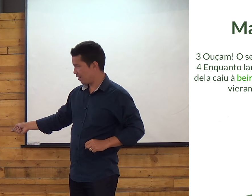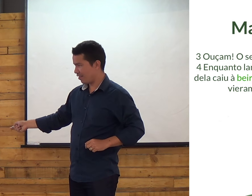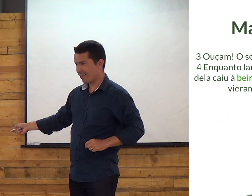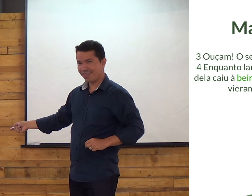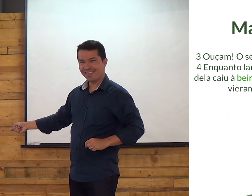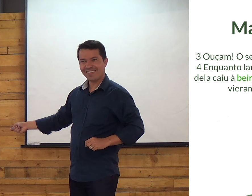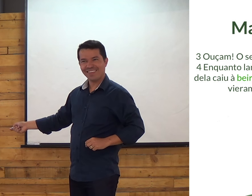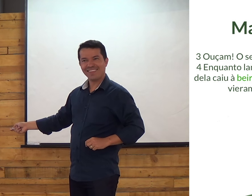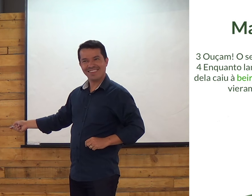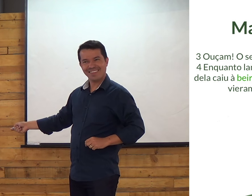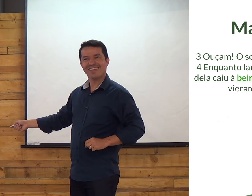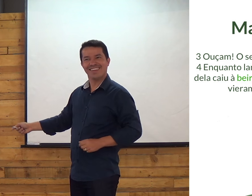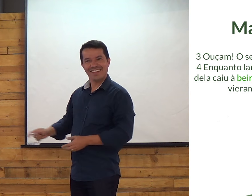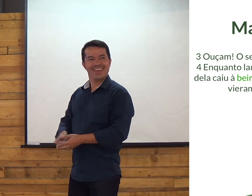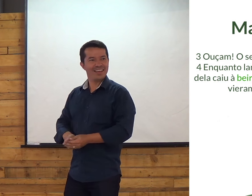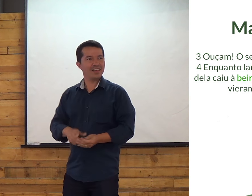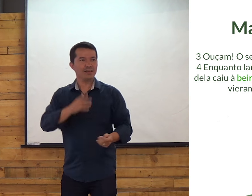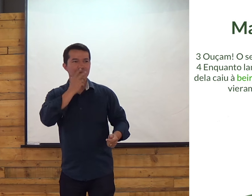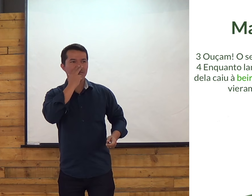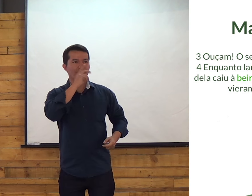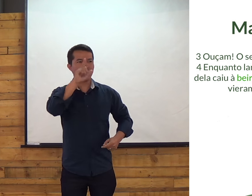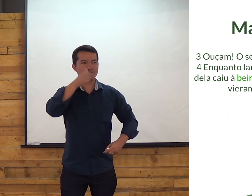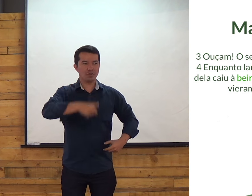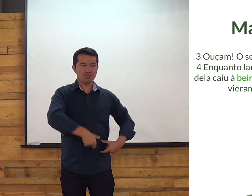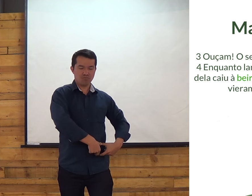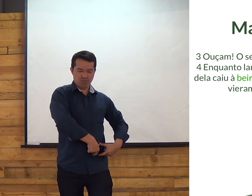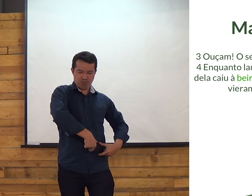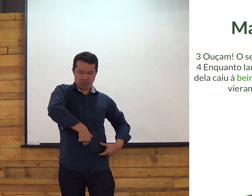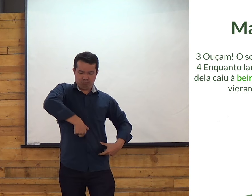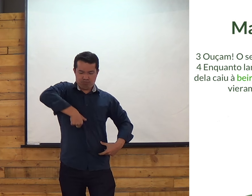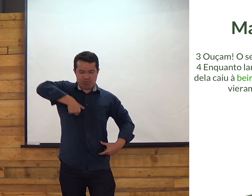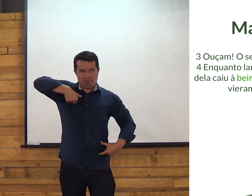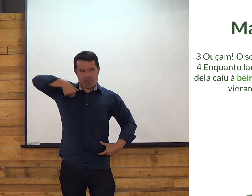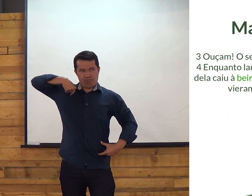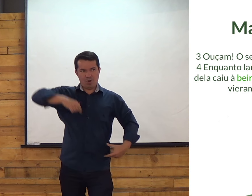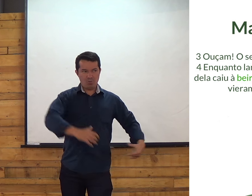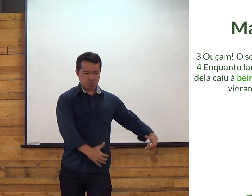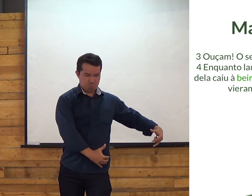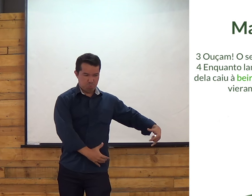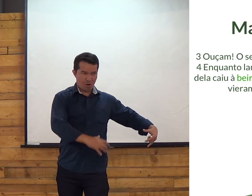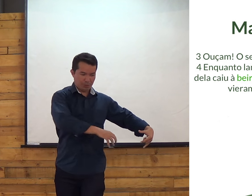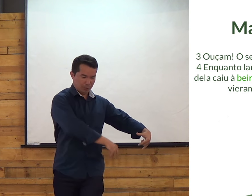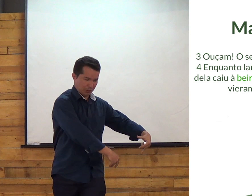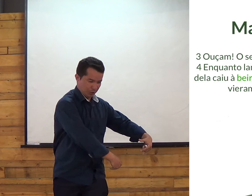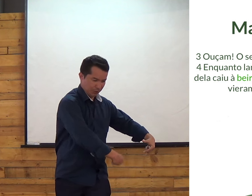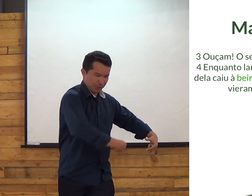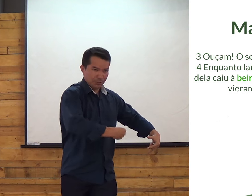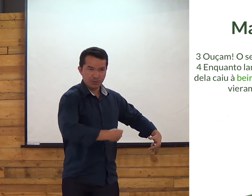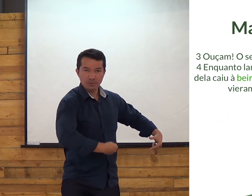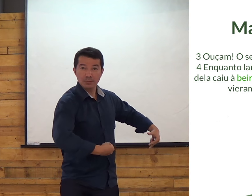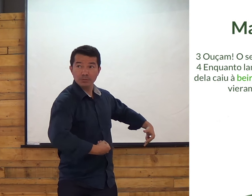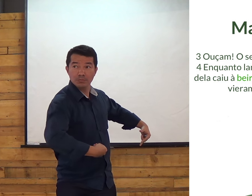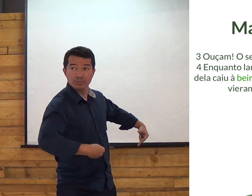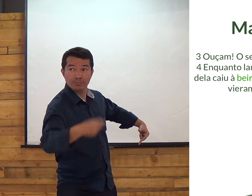semeador, quem é? Este homem é o semeador. Então ele tem ali